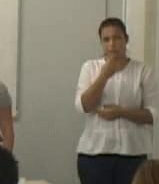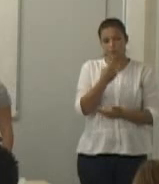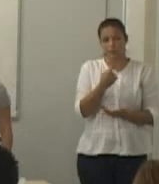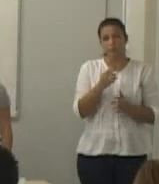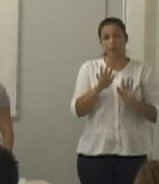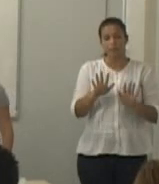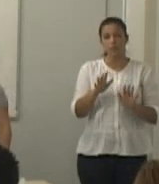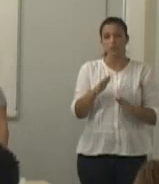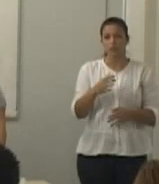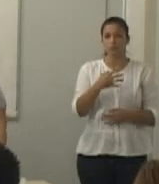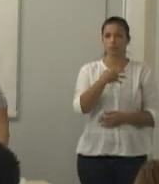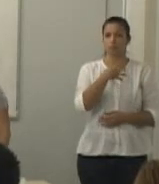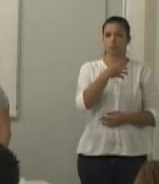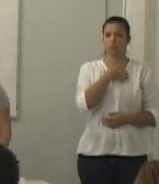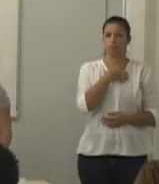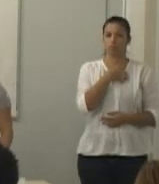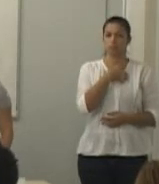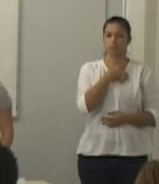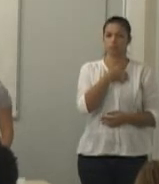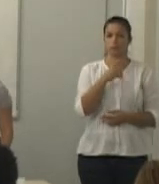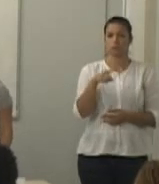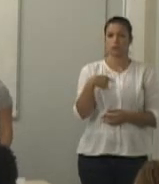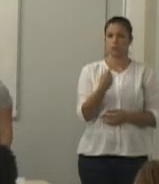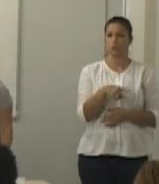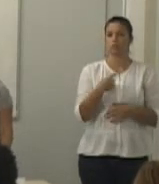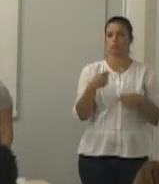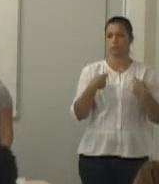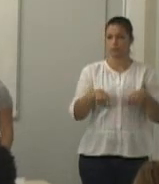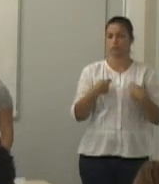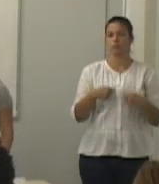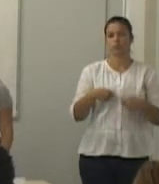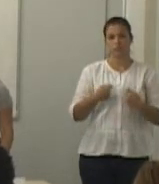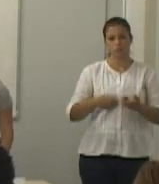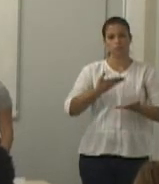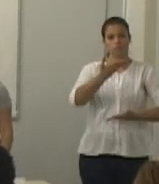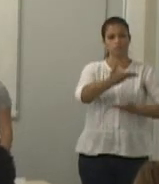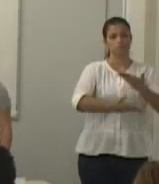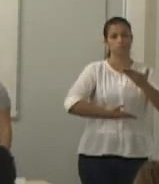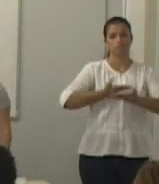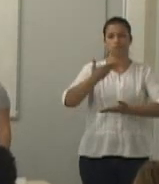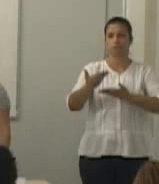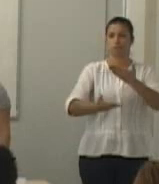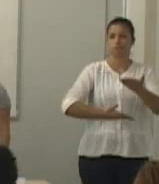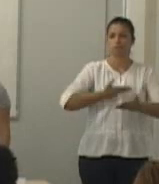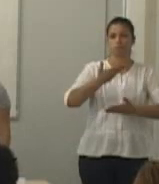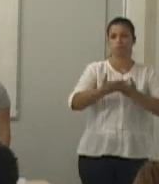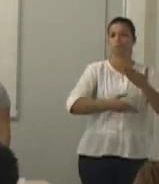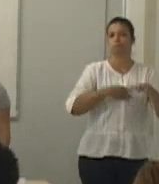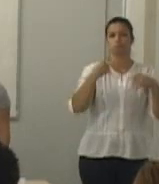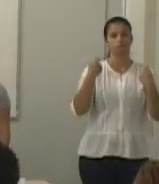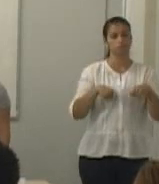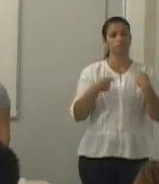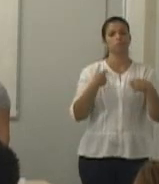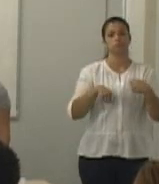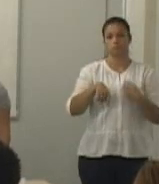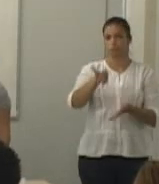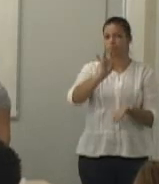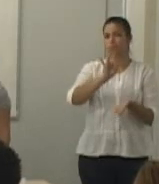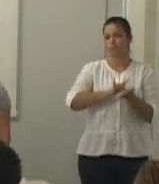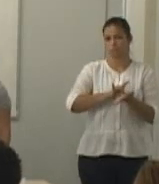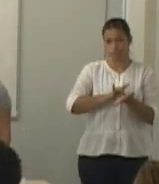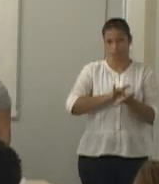a minha sensação é que nós temos que voltar a dialogar temos que buscar Sem dúvida nenhuma